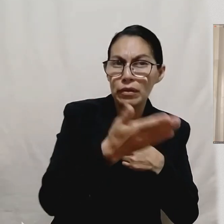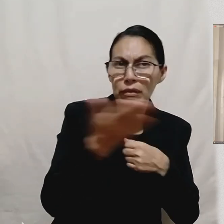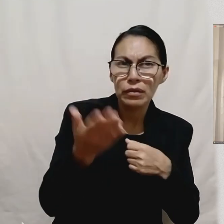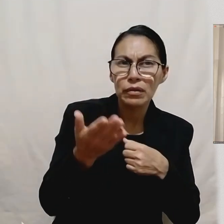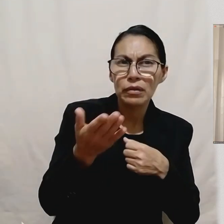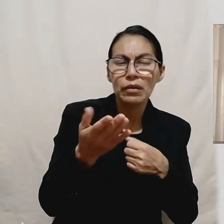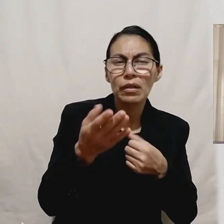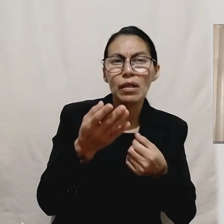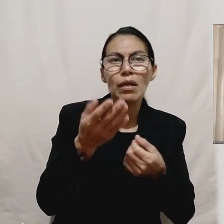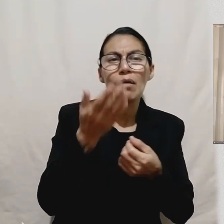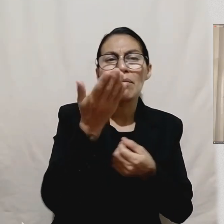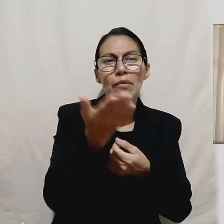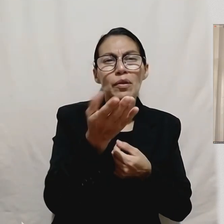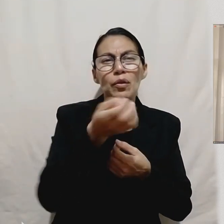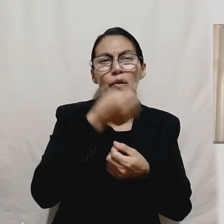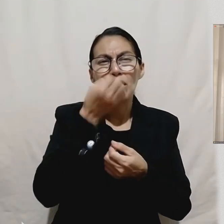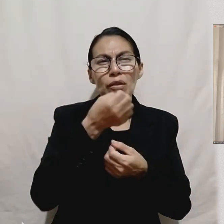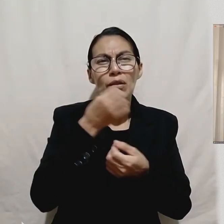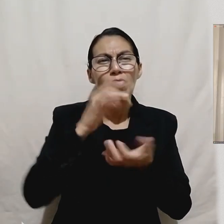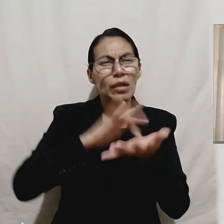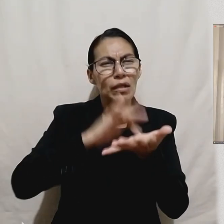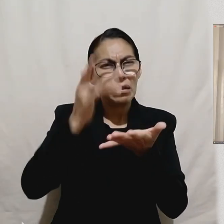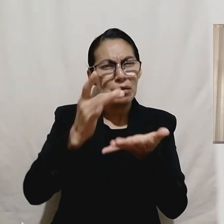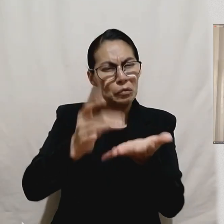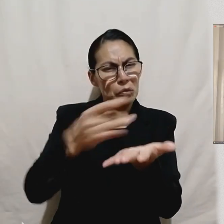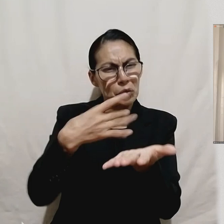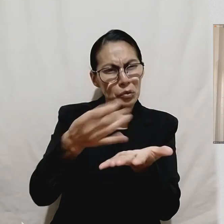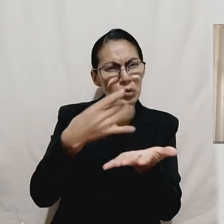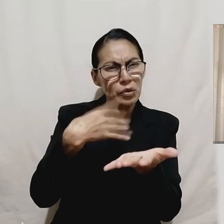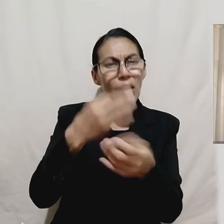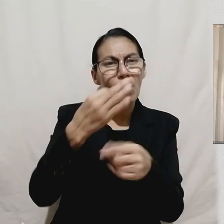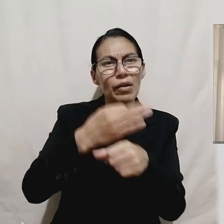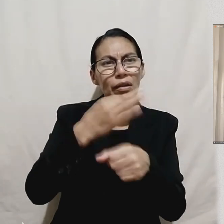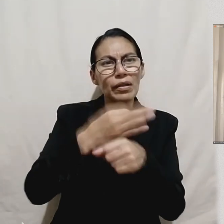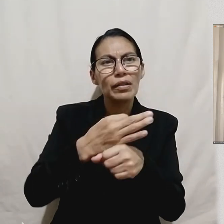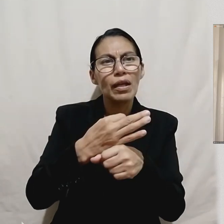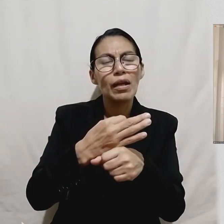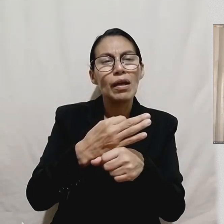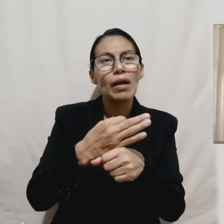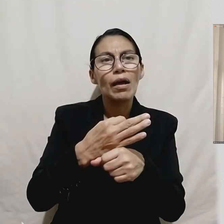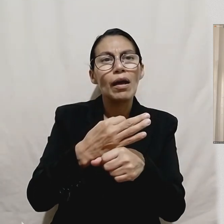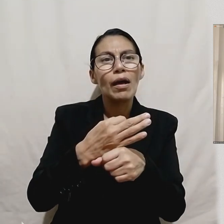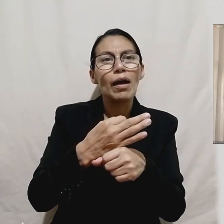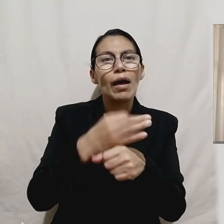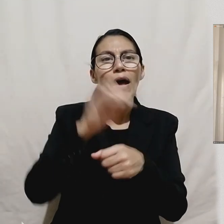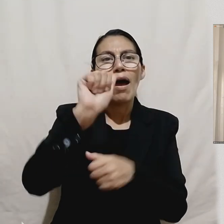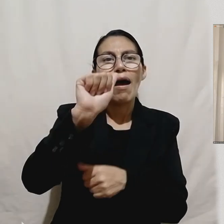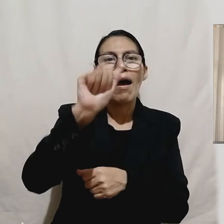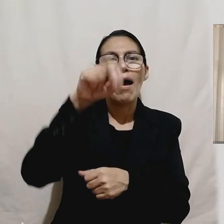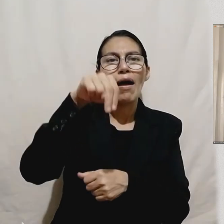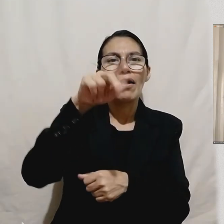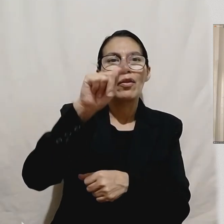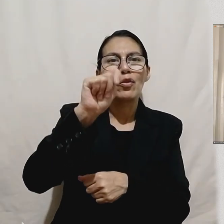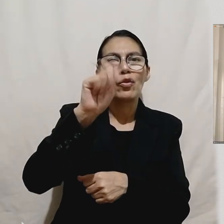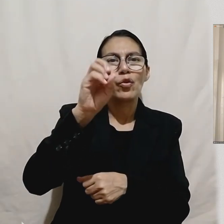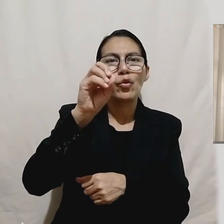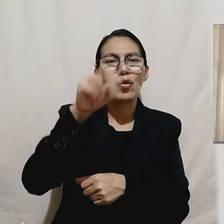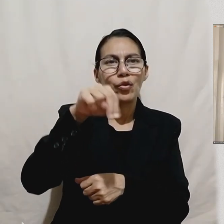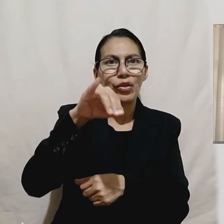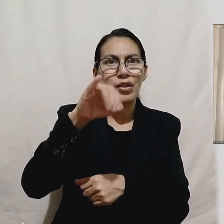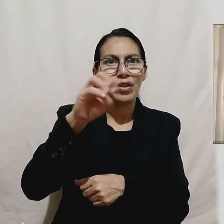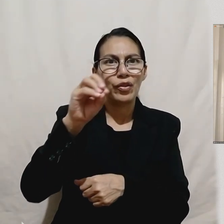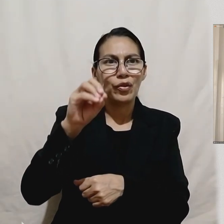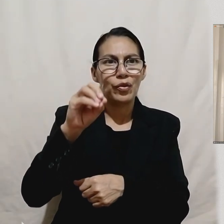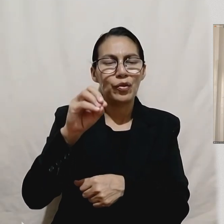a los medios que pasan en pantalla o están pasando en pantalla vamos a escuchar a Antonino